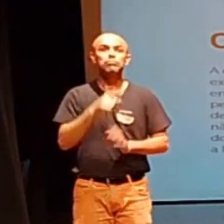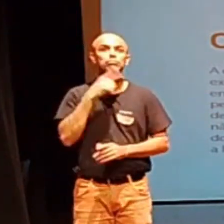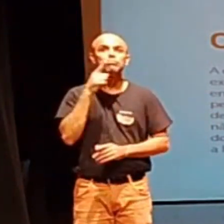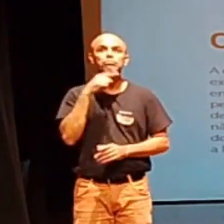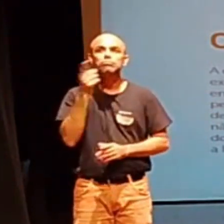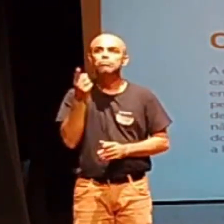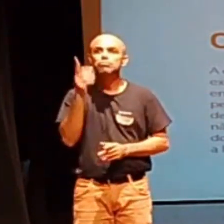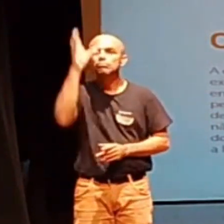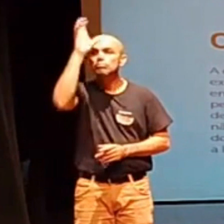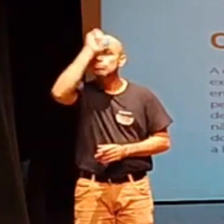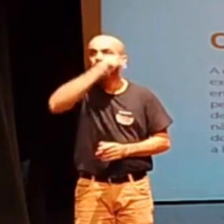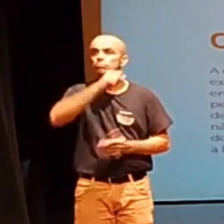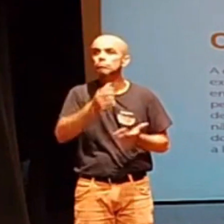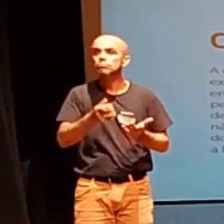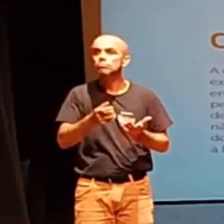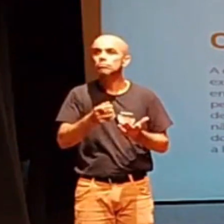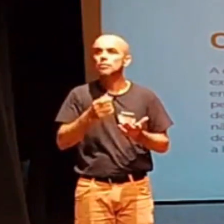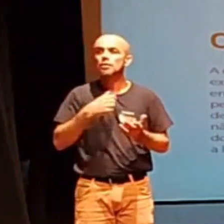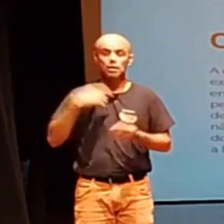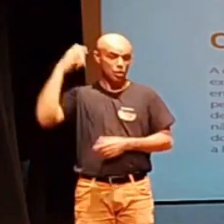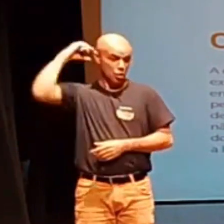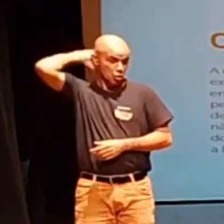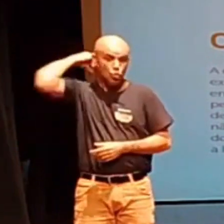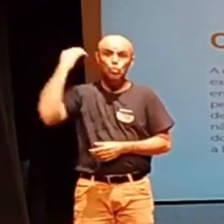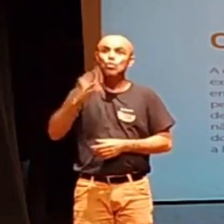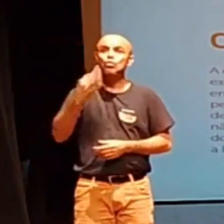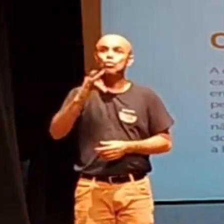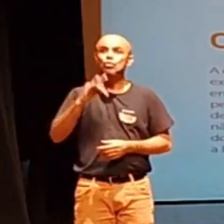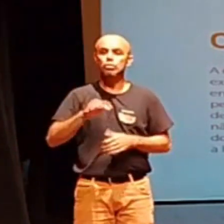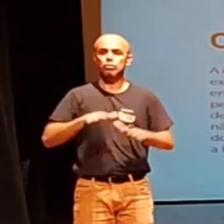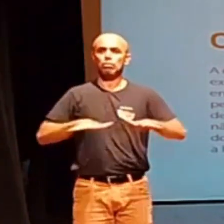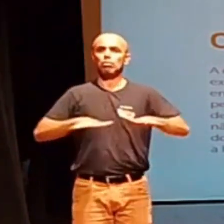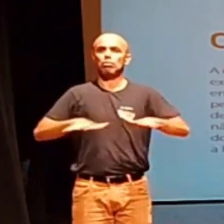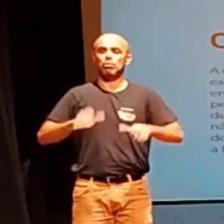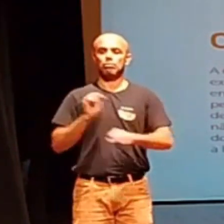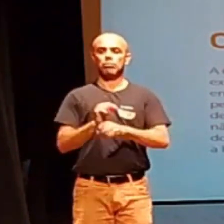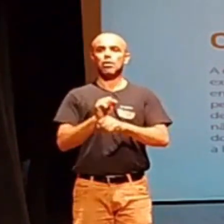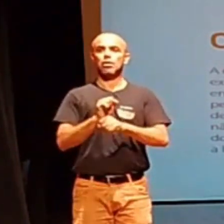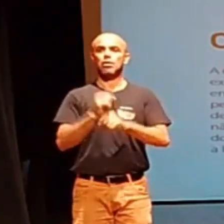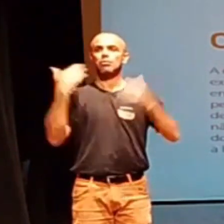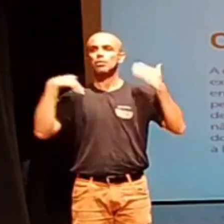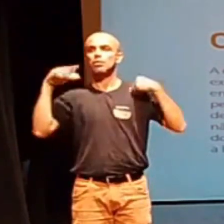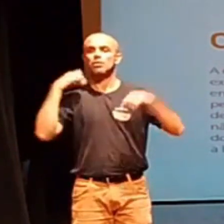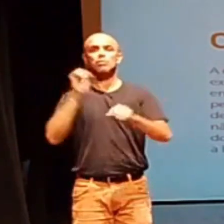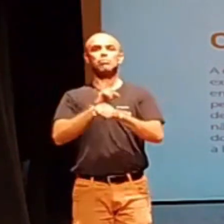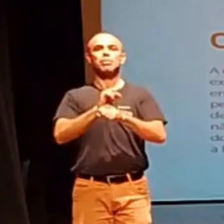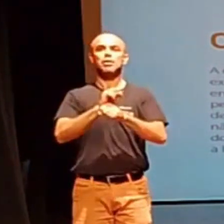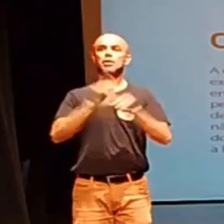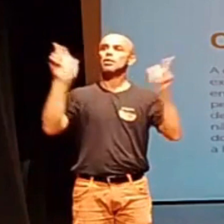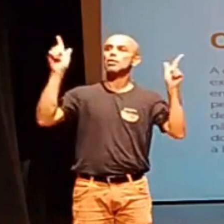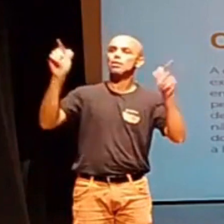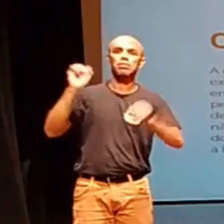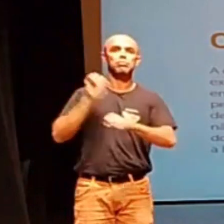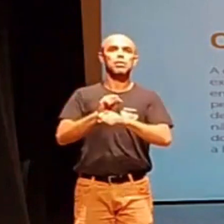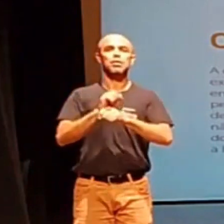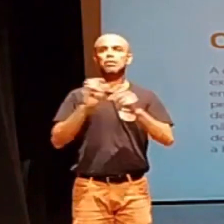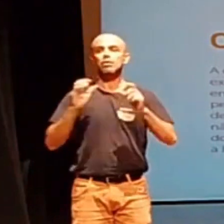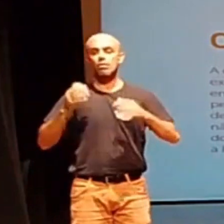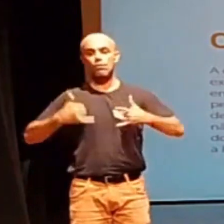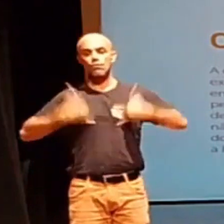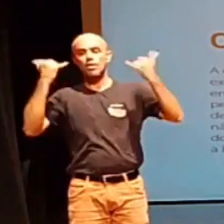sente dor, para de se movimentar. Para de passear, para de se divertir, para de ir em